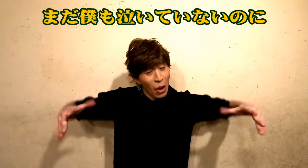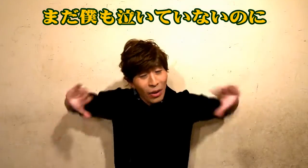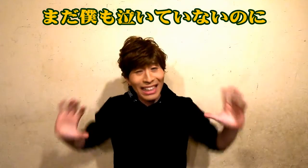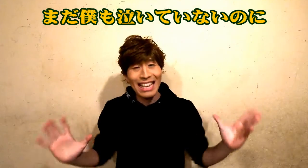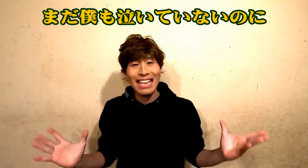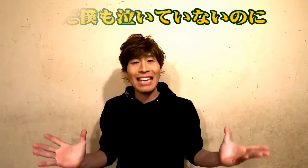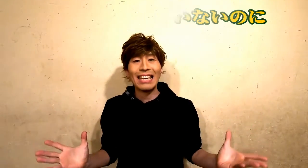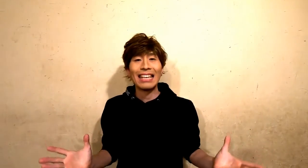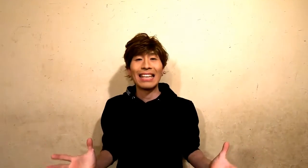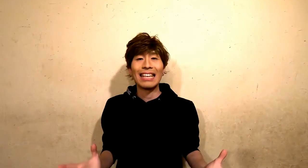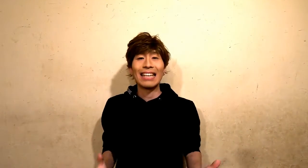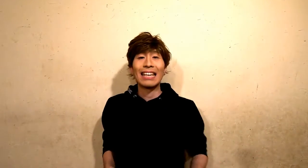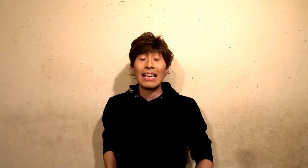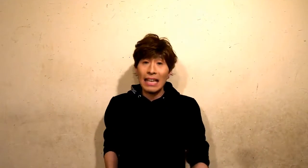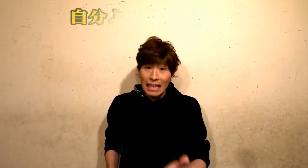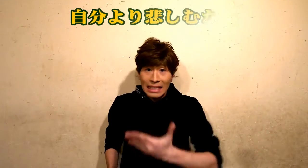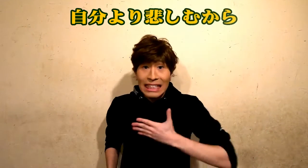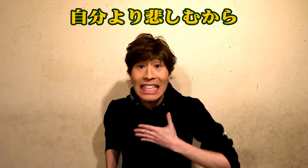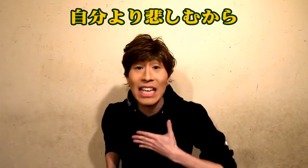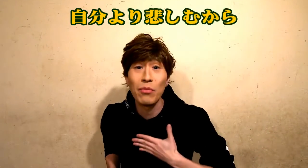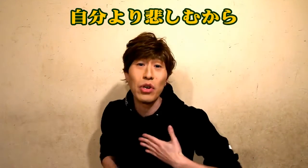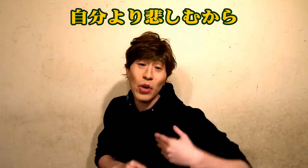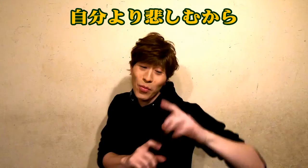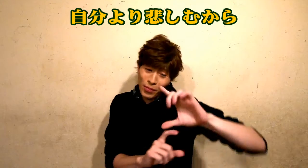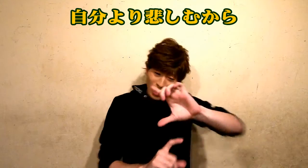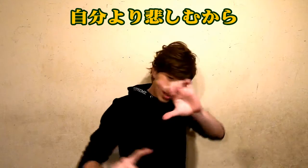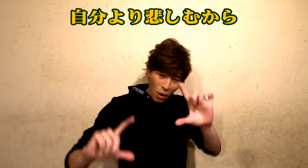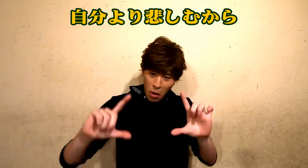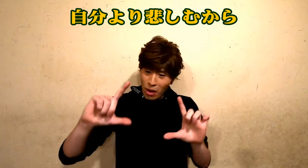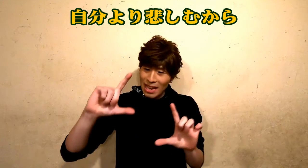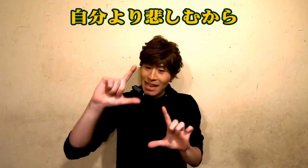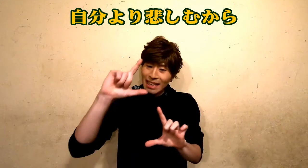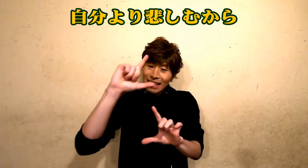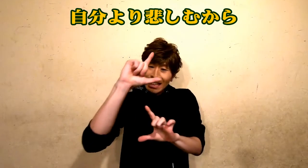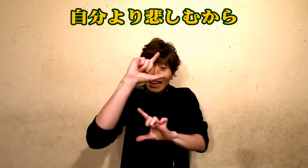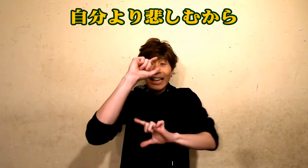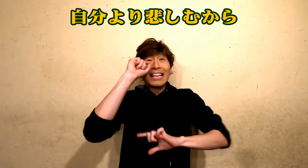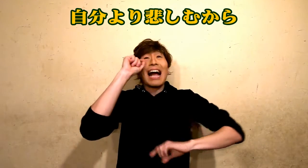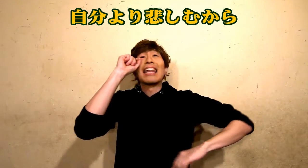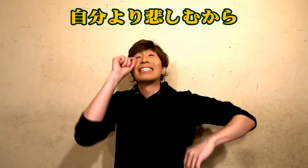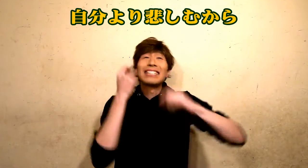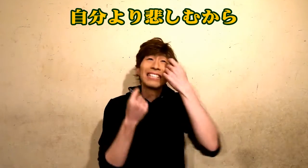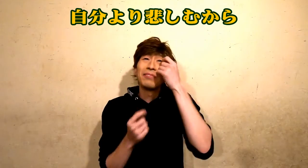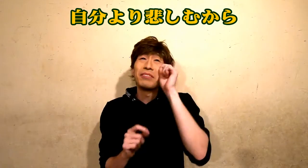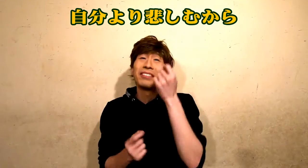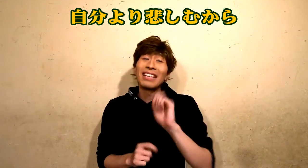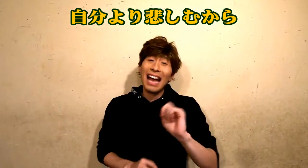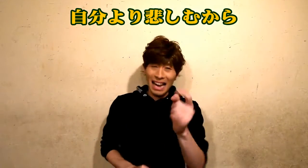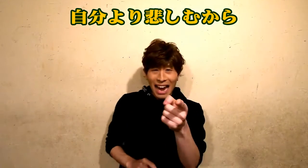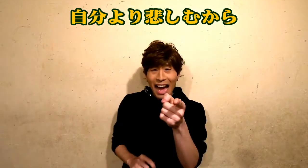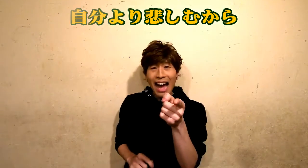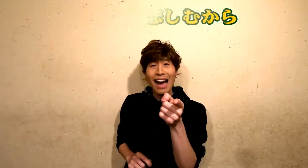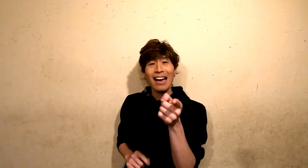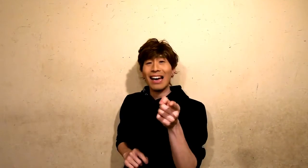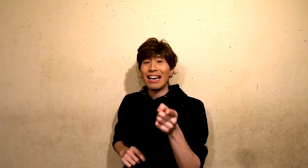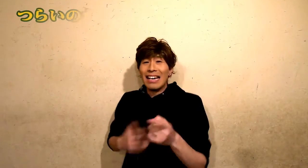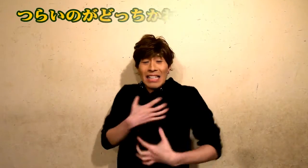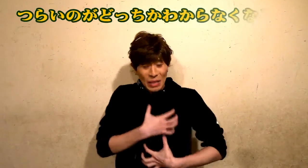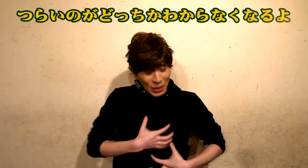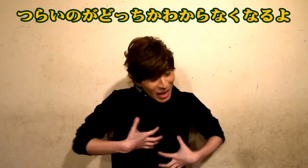に、自分より悲しむから辛